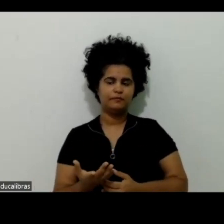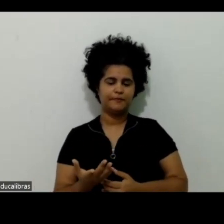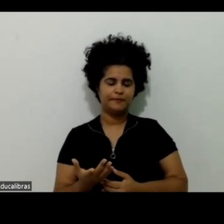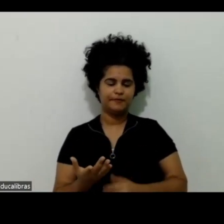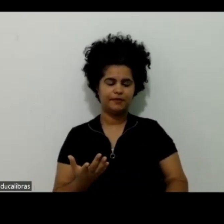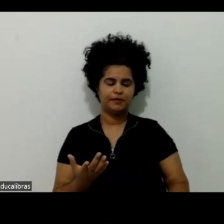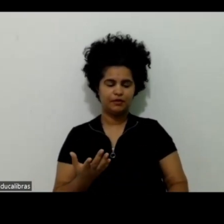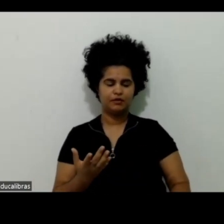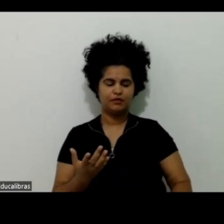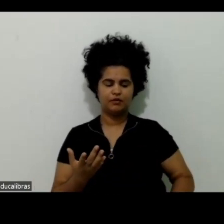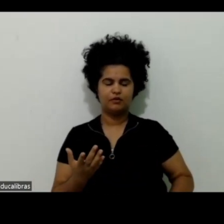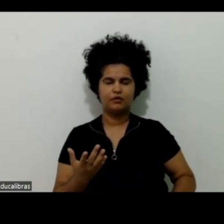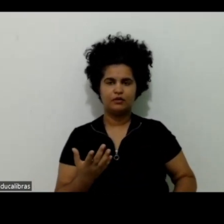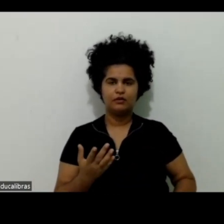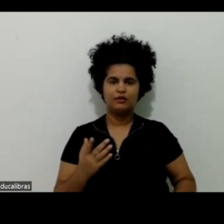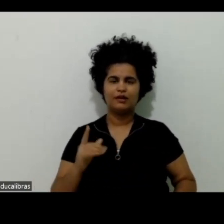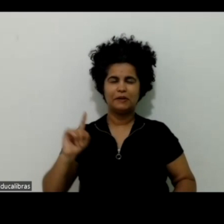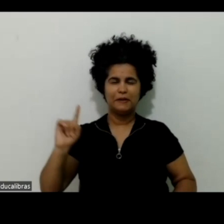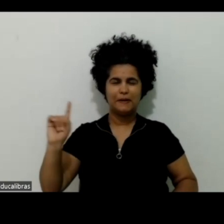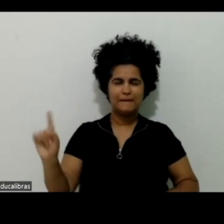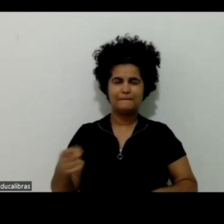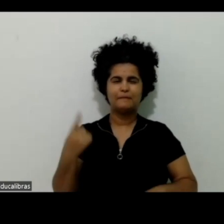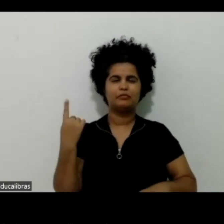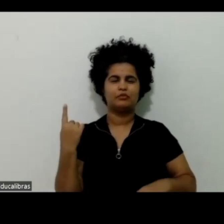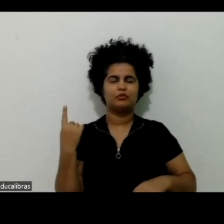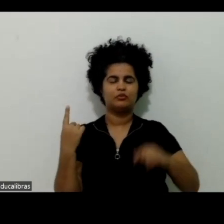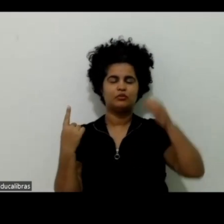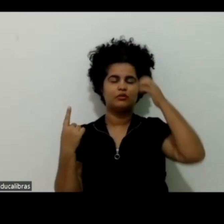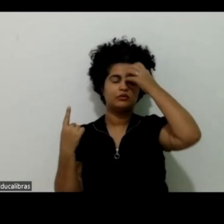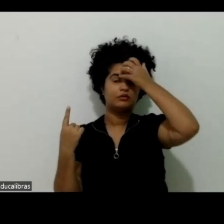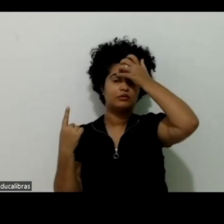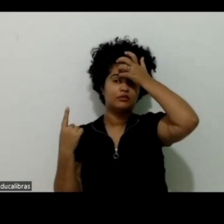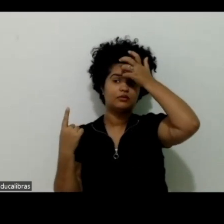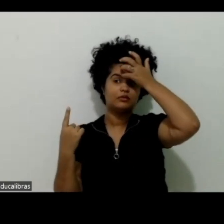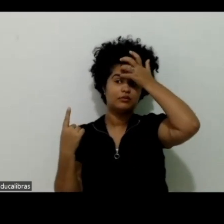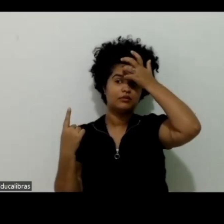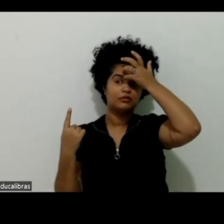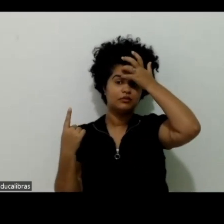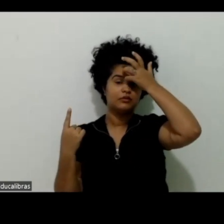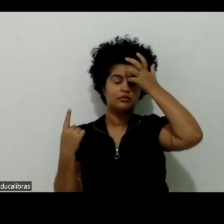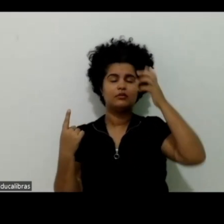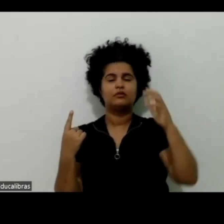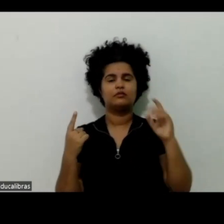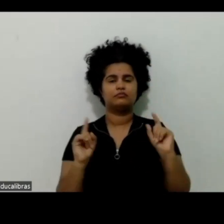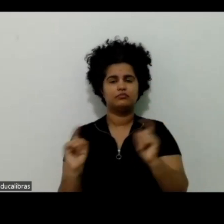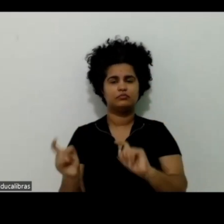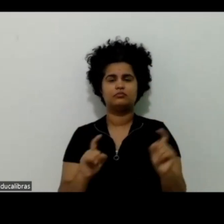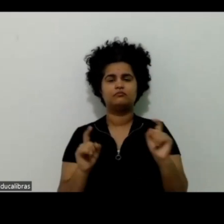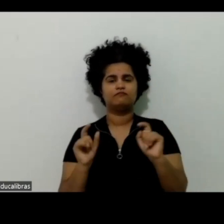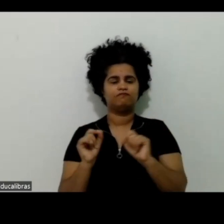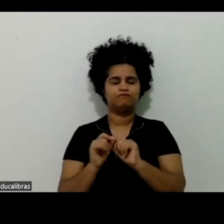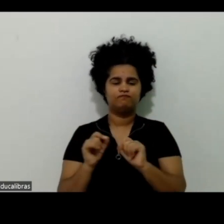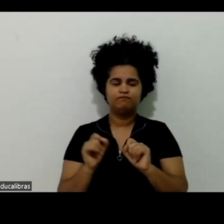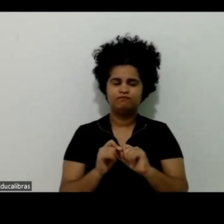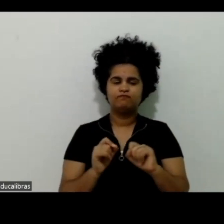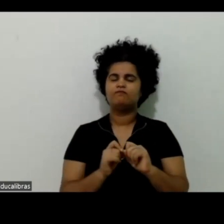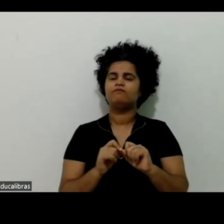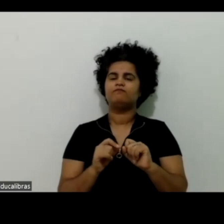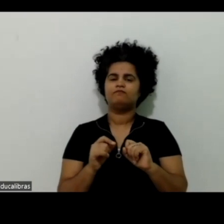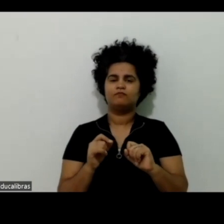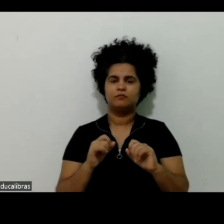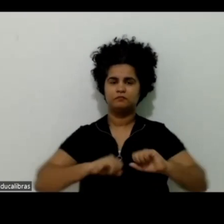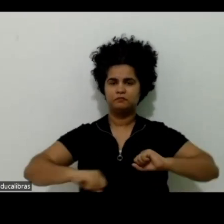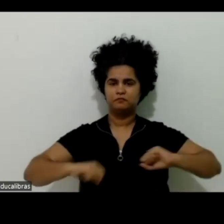as pioneiras, né, que pelo menos desde o sexto CBA, né, de 89, vem pautando, produzindo, né, inclusive a partir da